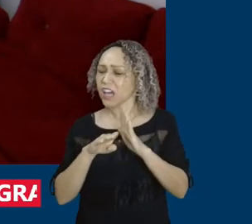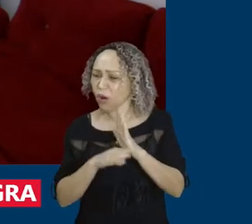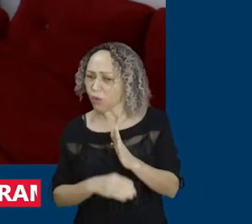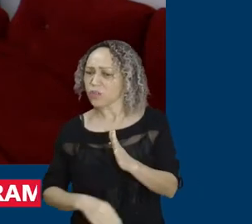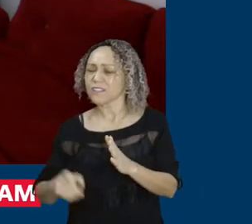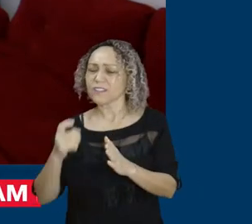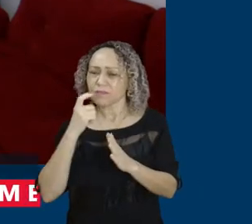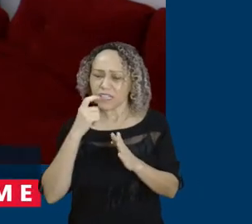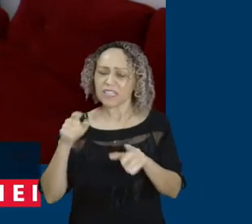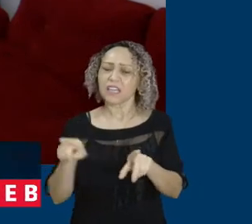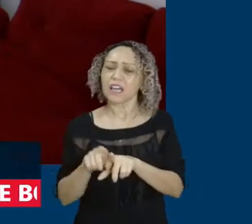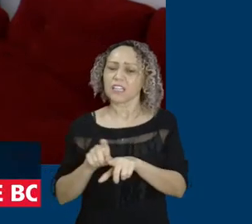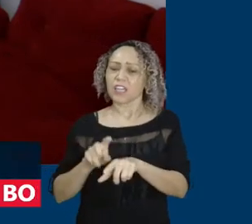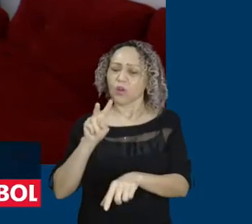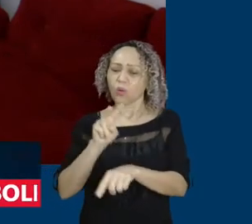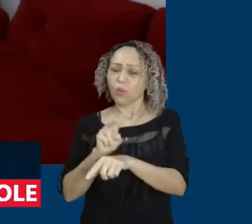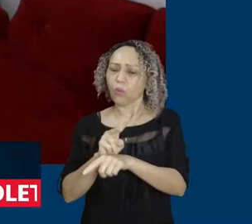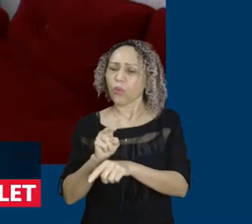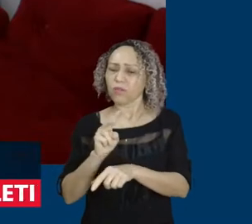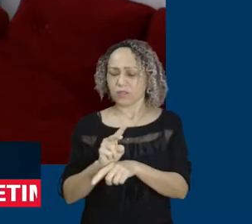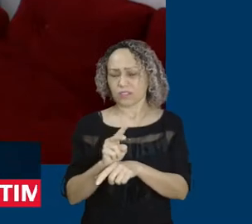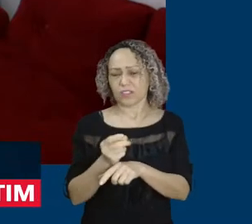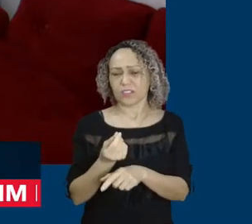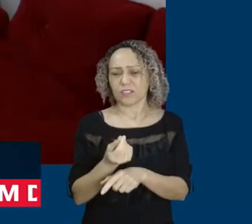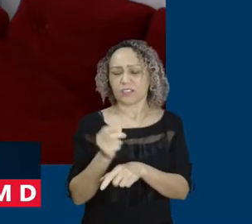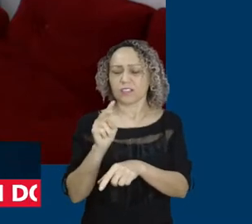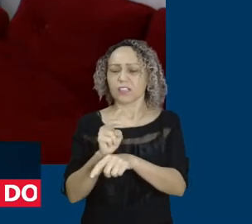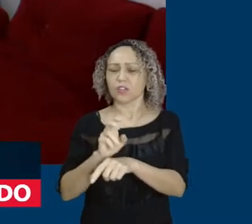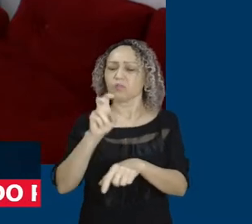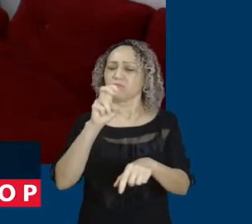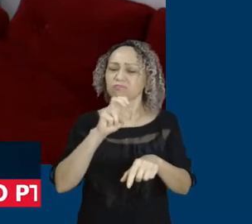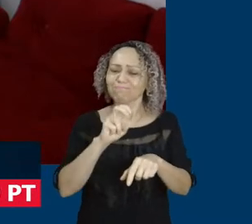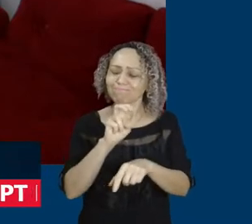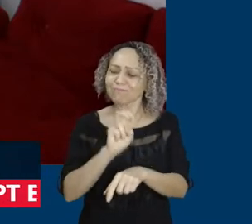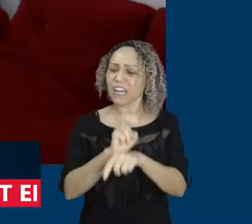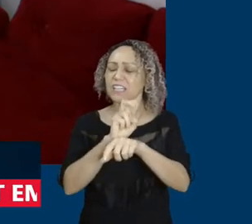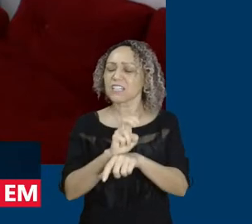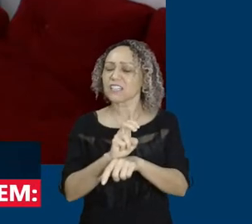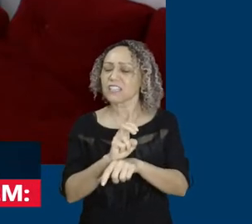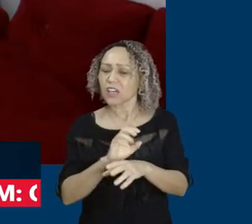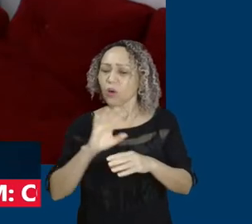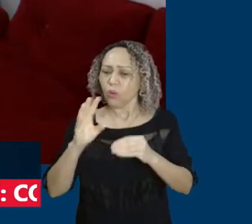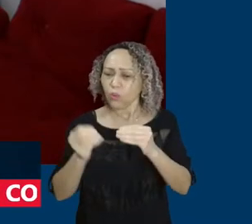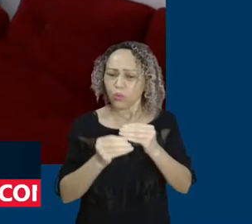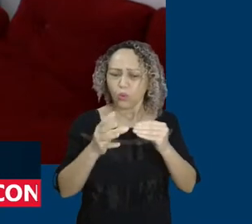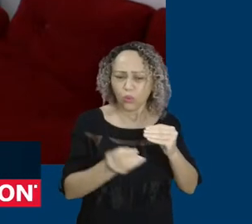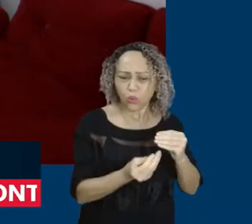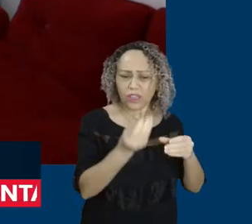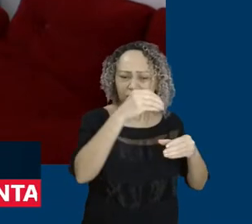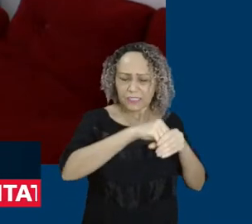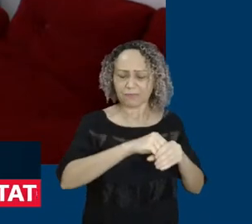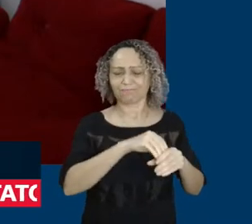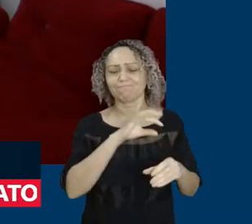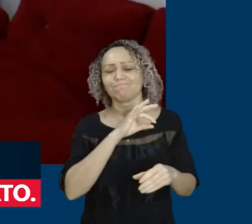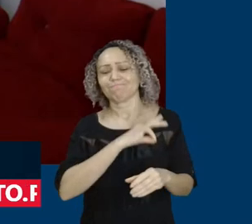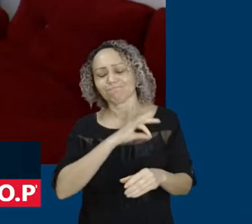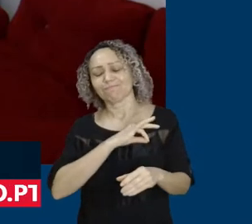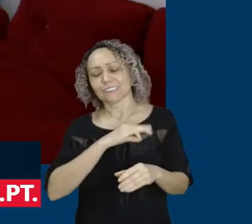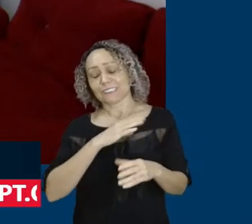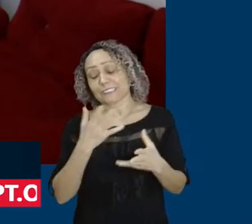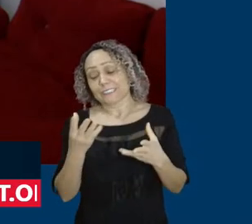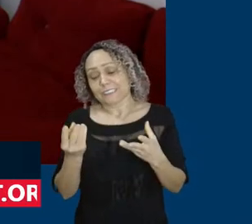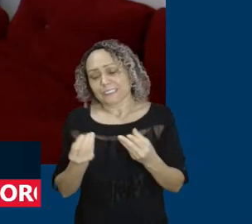auxílio creche. A pesquisa constatou que os adicionais simplesmente deixaram de ser considerados aí,